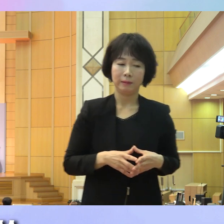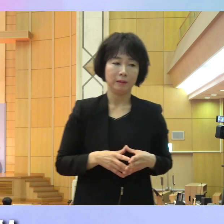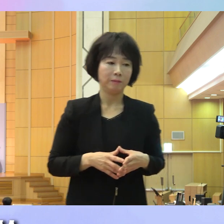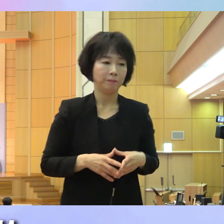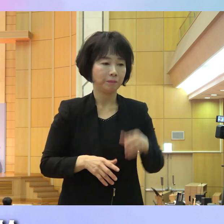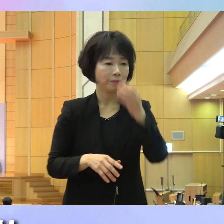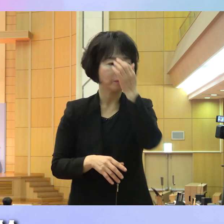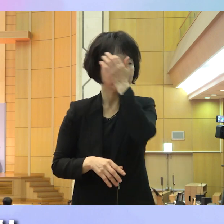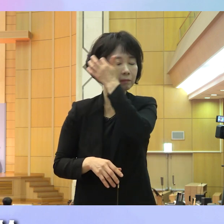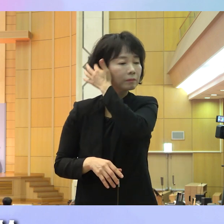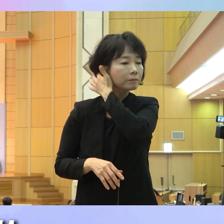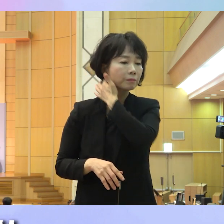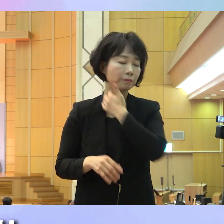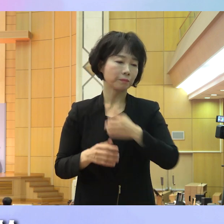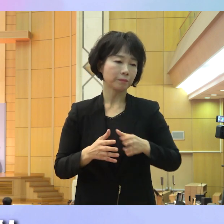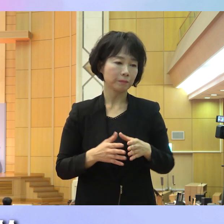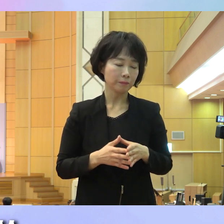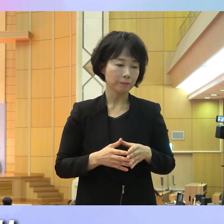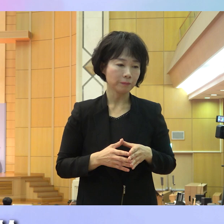것을 이제 말하는 겁니다.